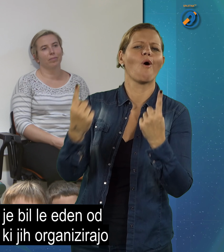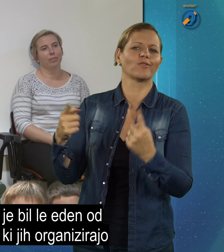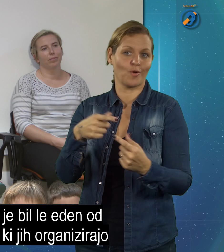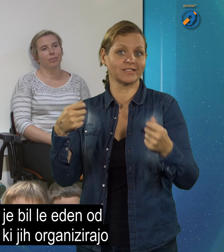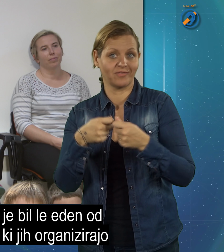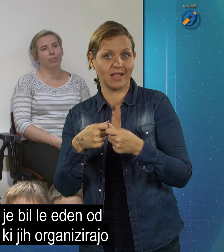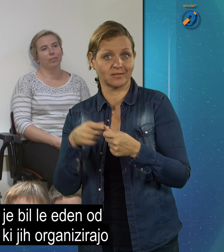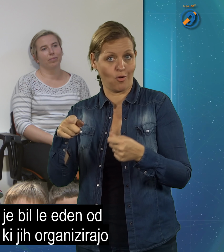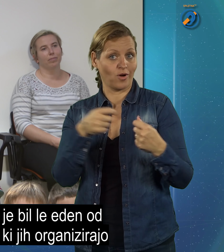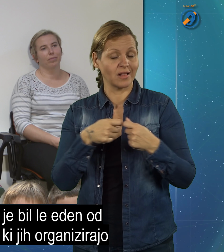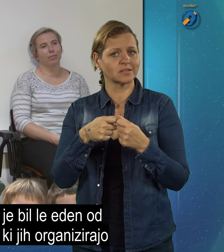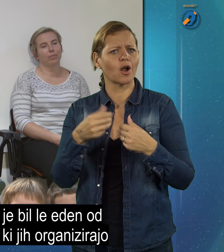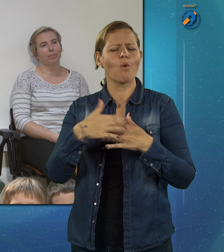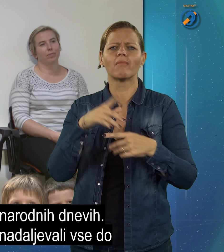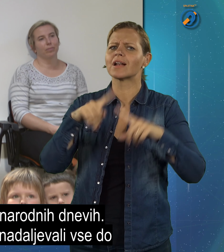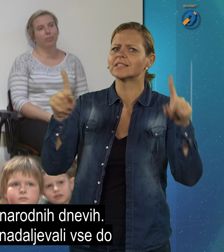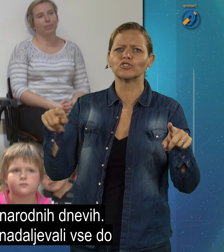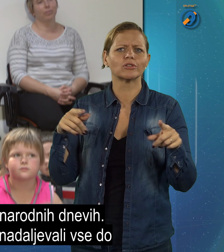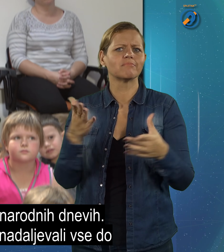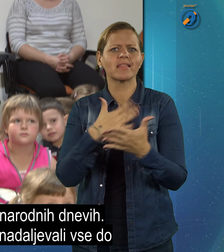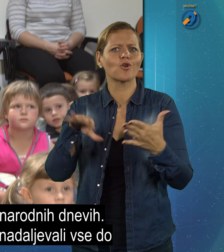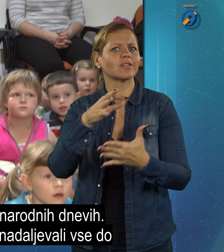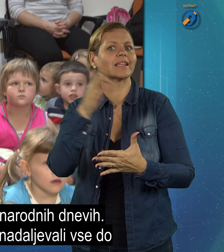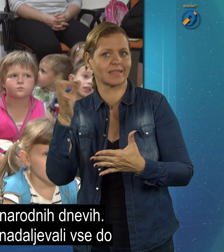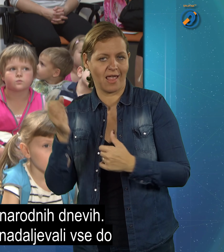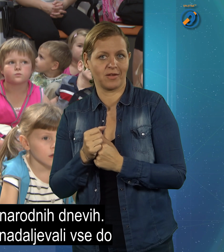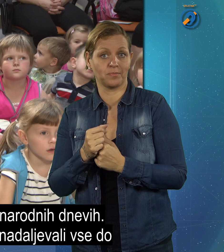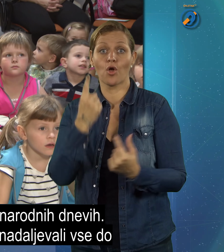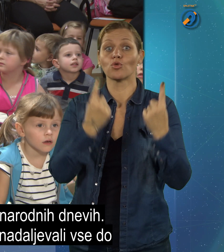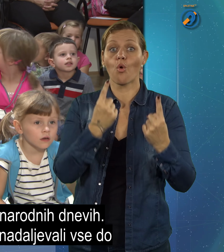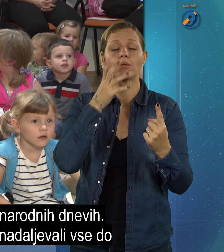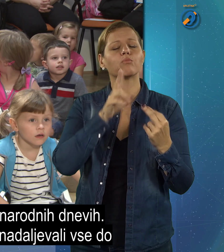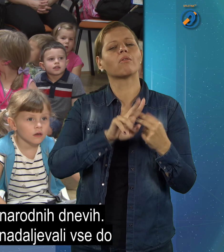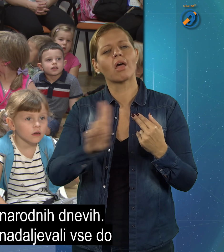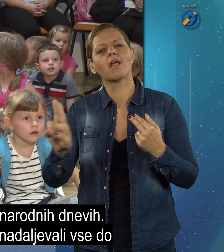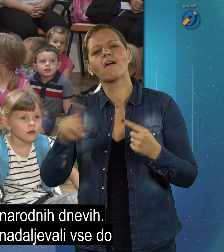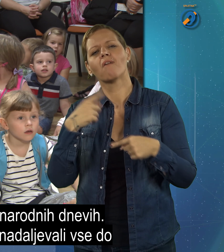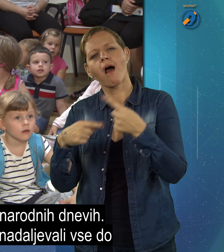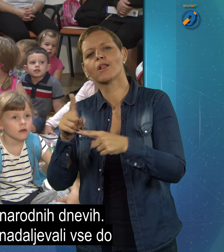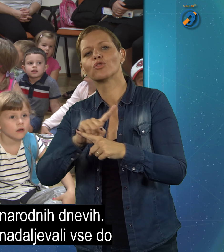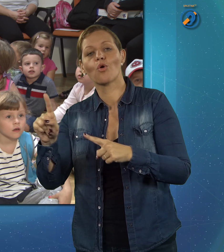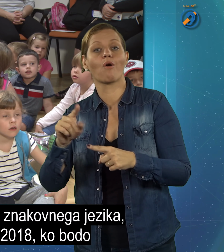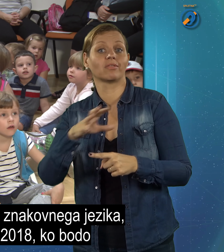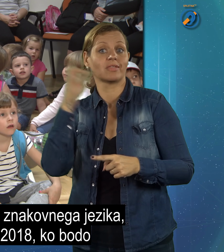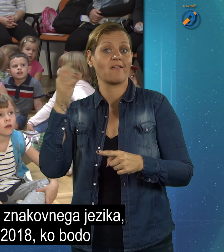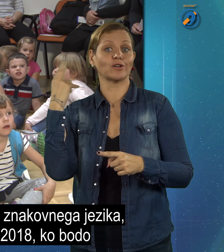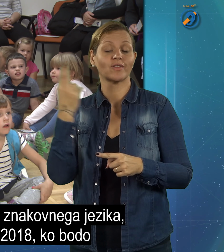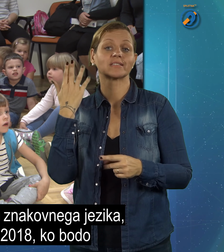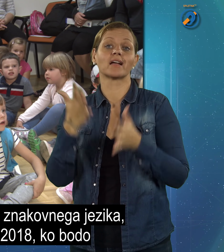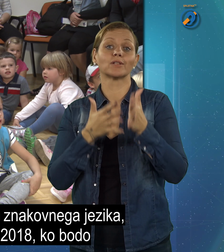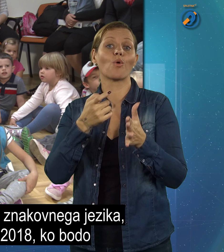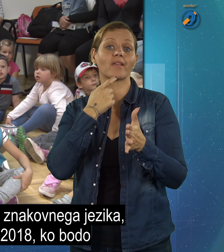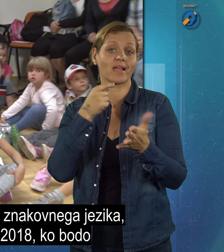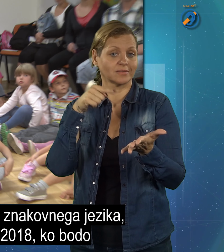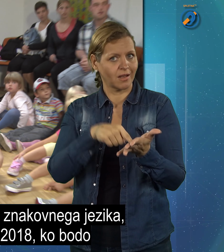dogodkov zveze, ki jih organizira ob različnih mednarodnih dnevih. Dogodki se bodo nadaljevali vse do